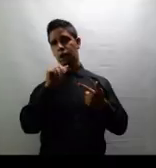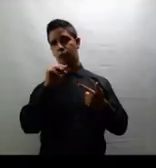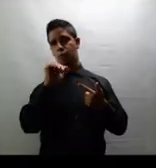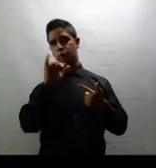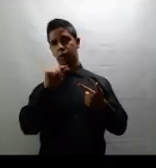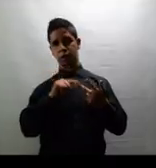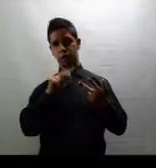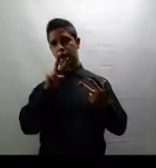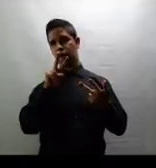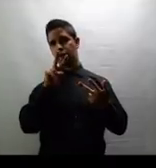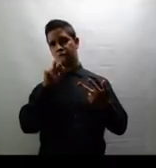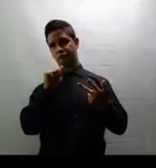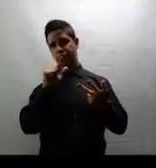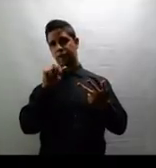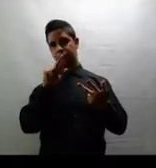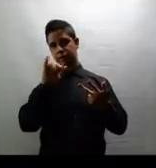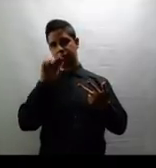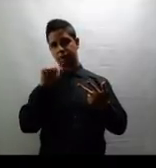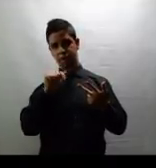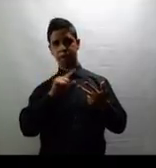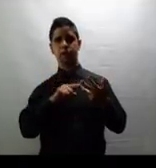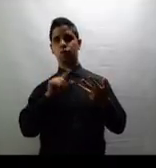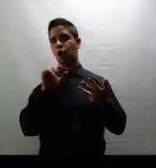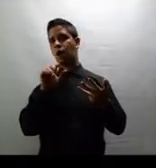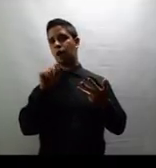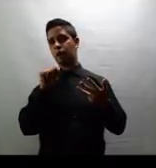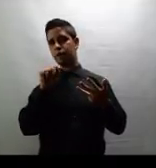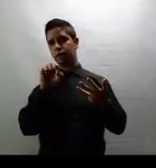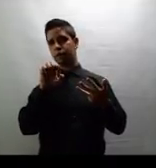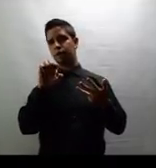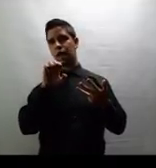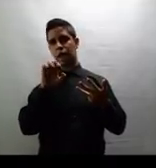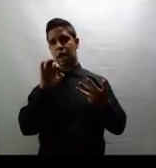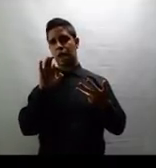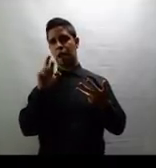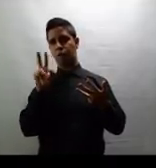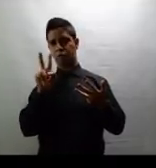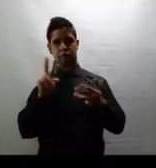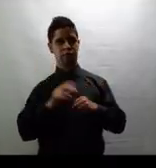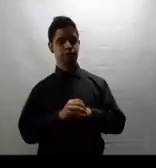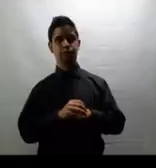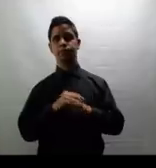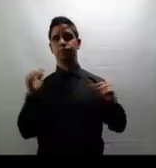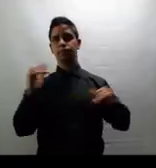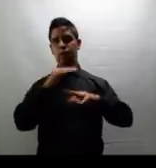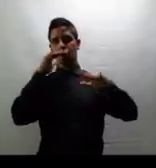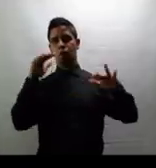sino un té verde también que no había más de la banda